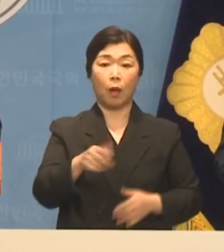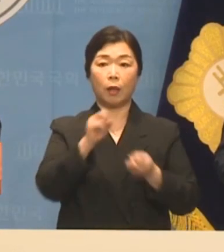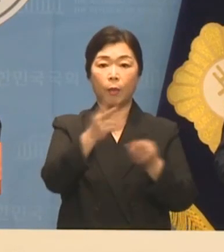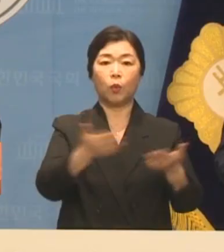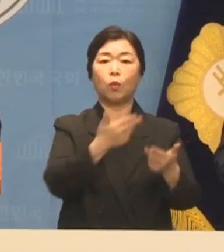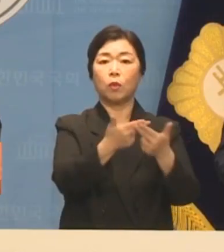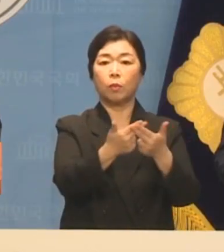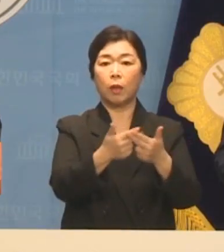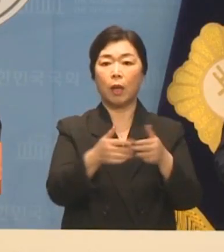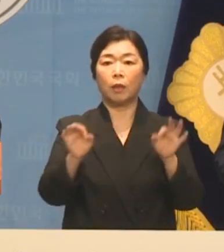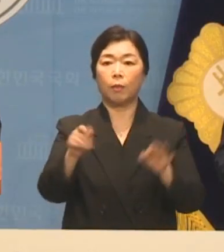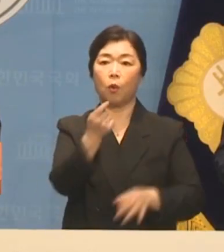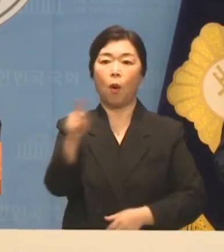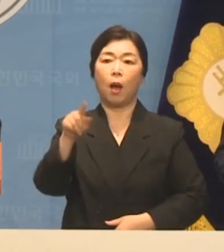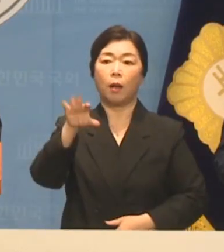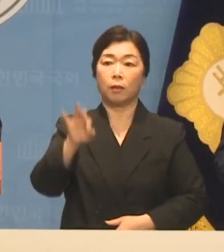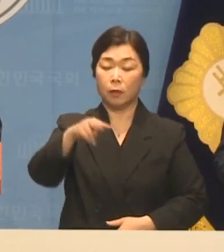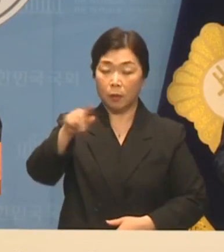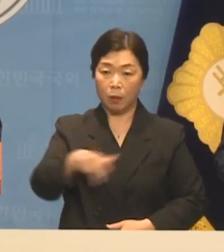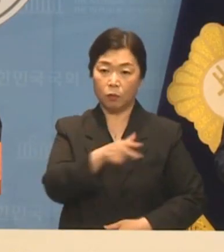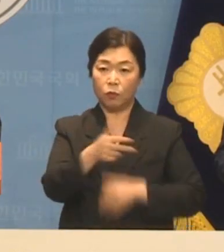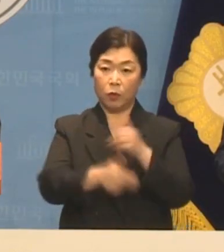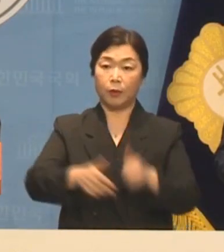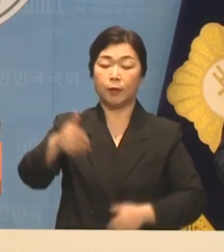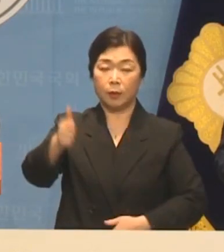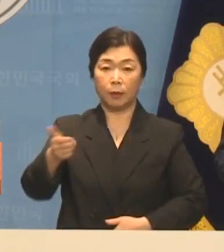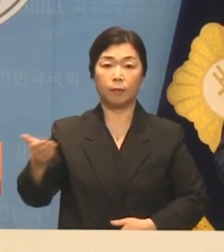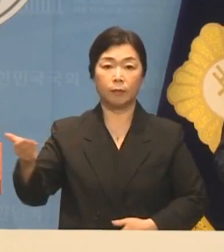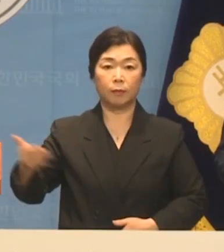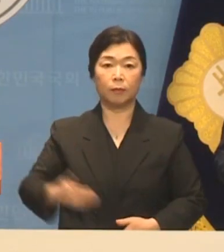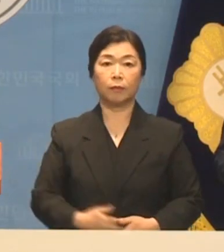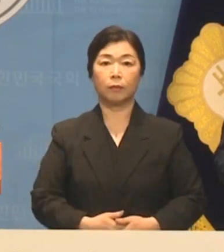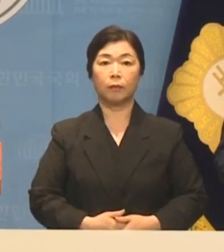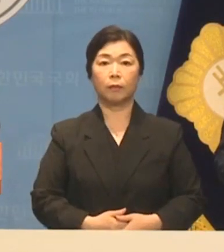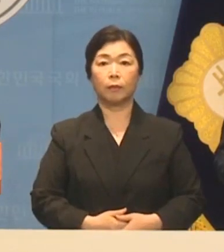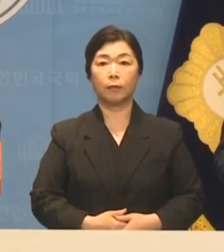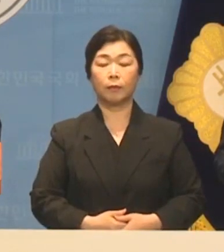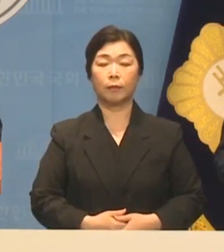전국택배노동조합 김광석 위원장님 참석해 주셨습니다.